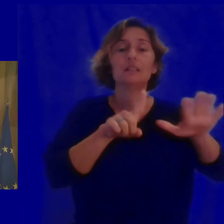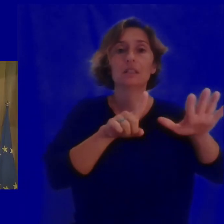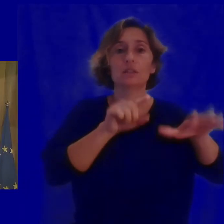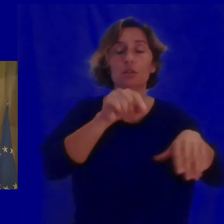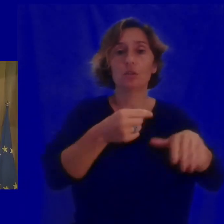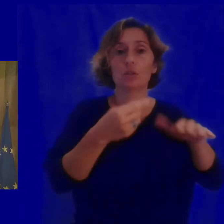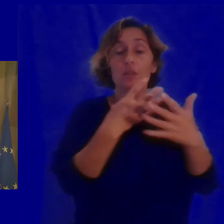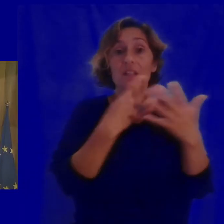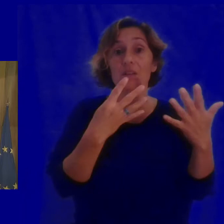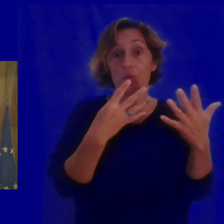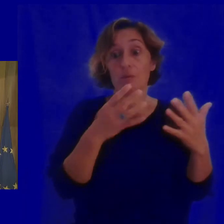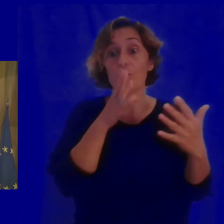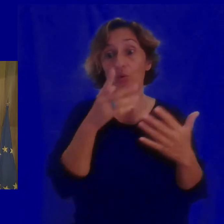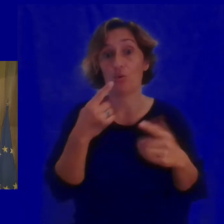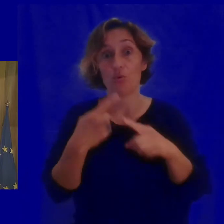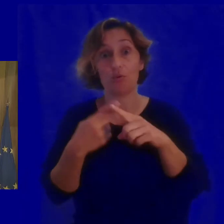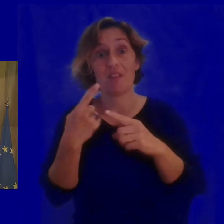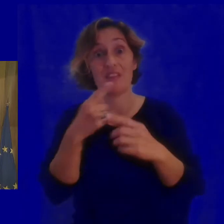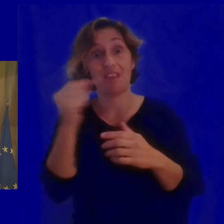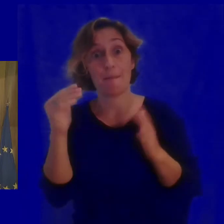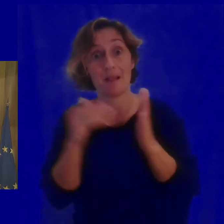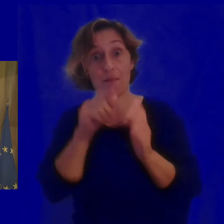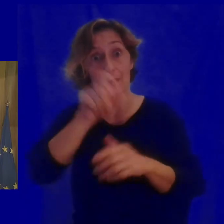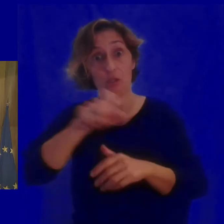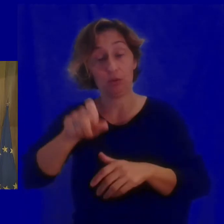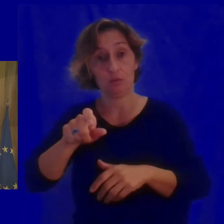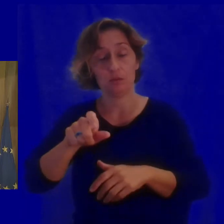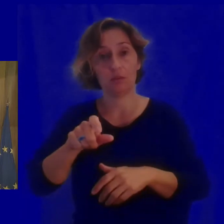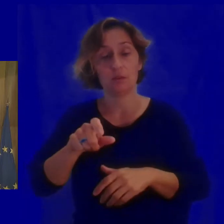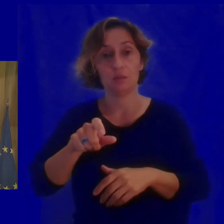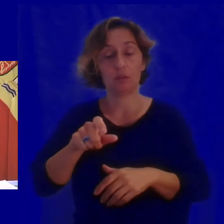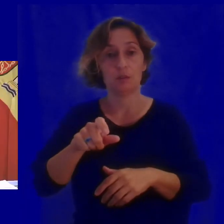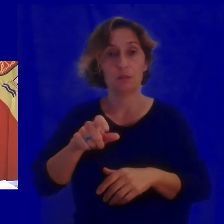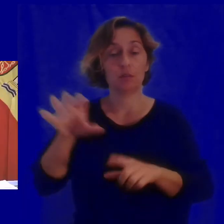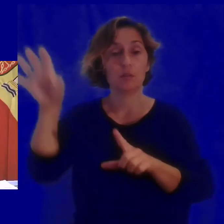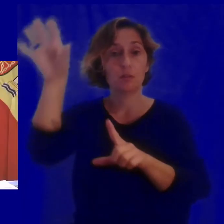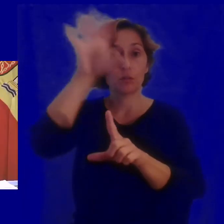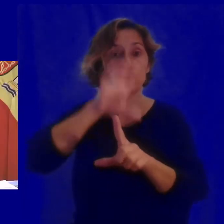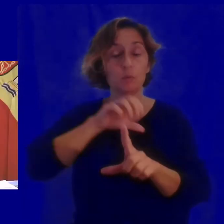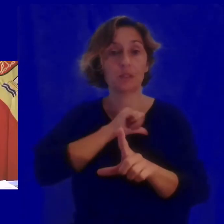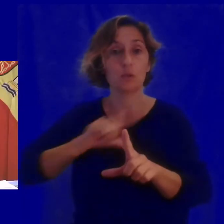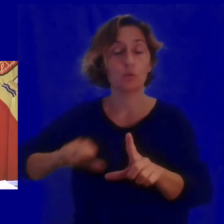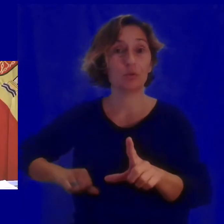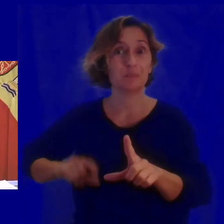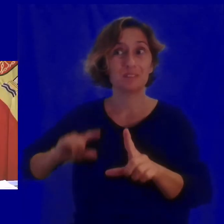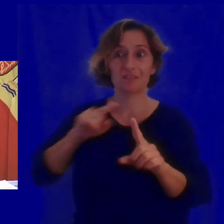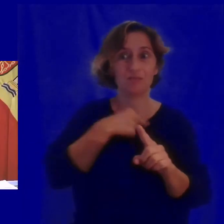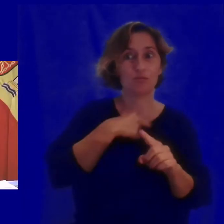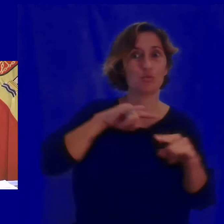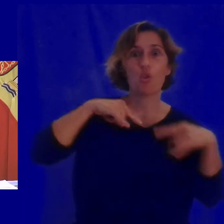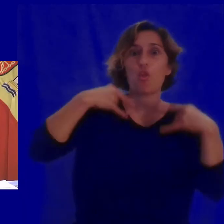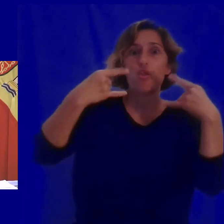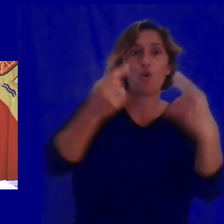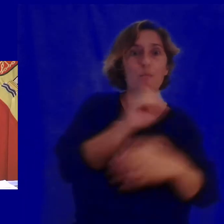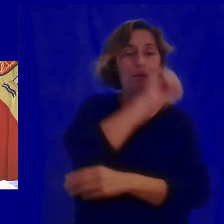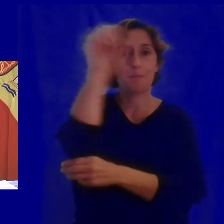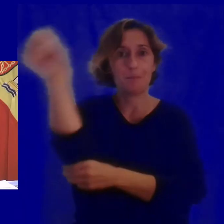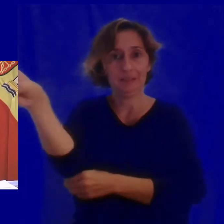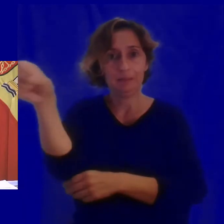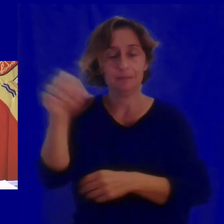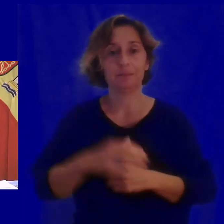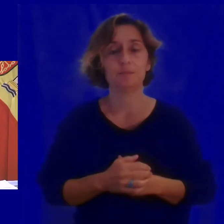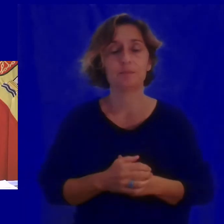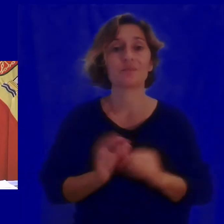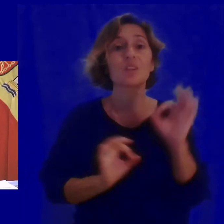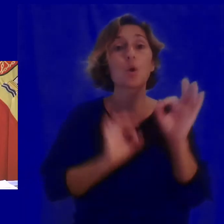4.646,19 por 100.000 habitantes, doblando casi lo que es la media del Estado. Y nuestro índice de